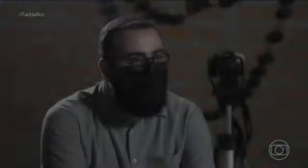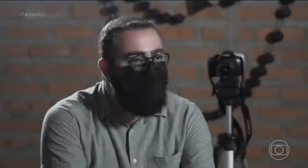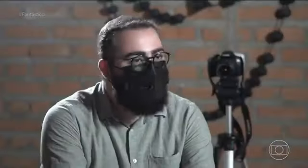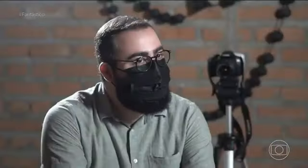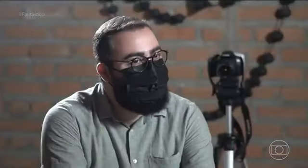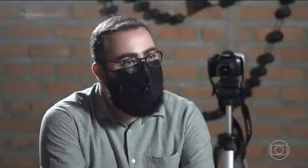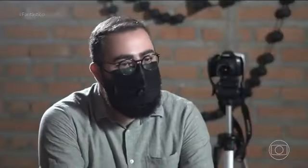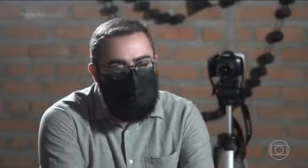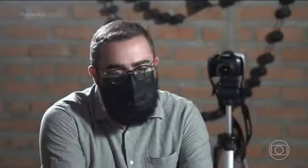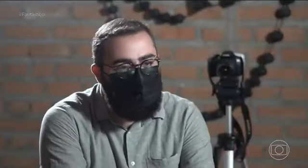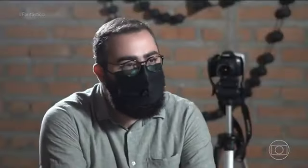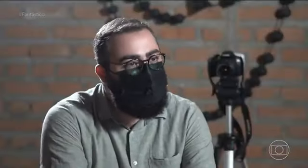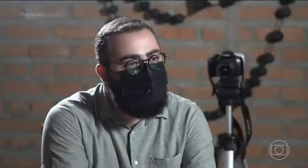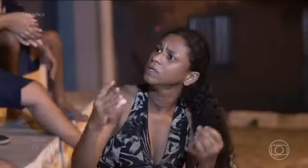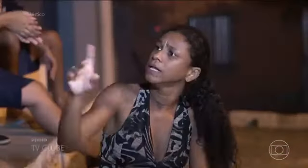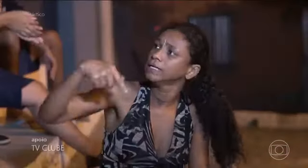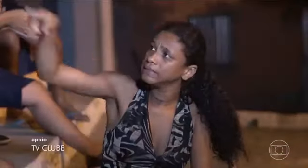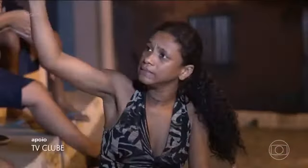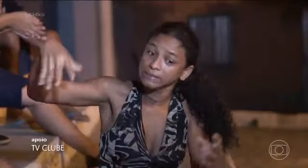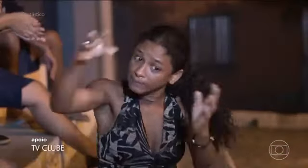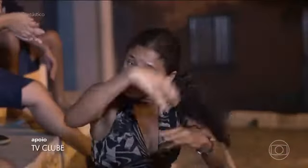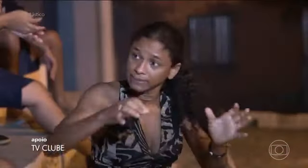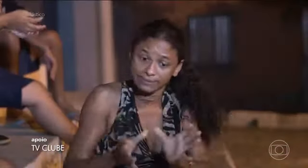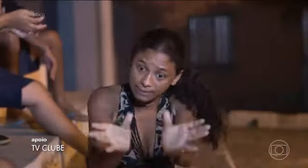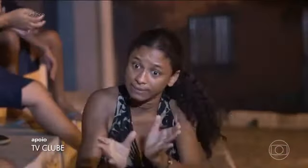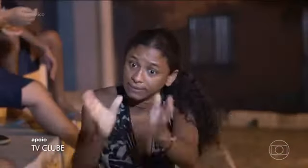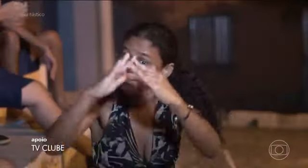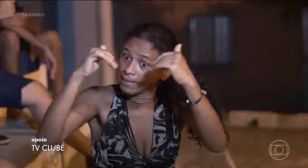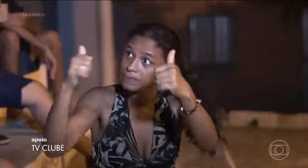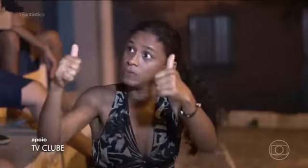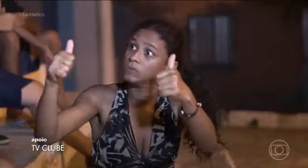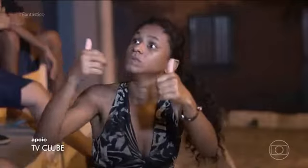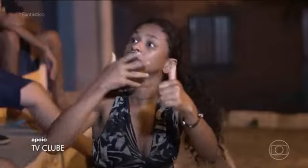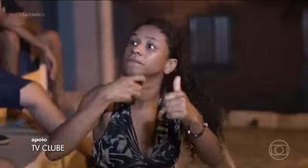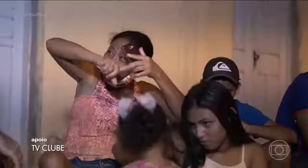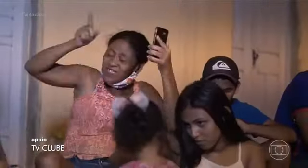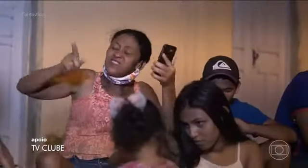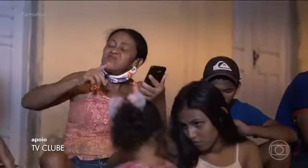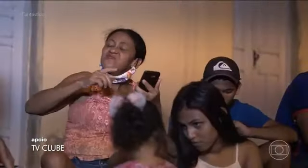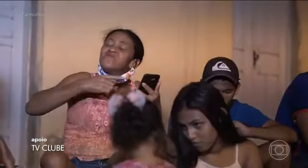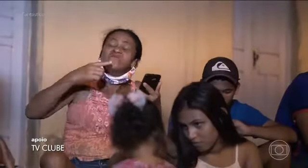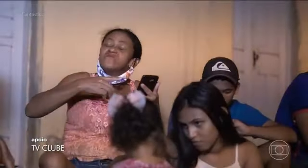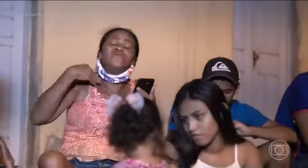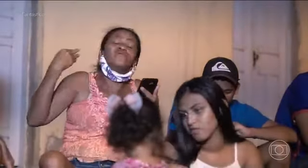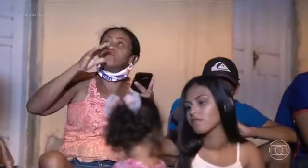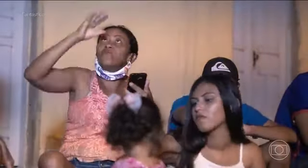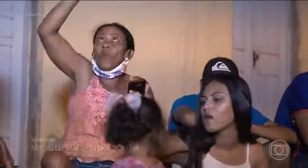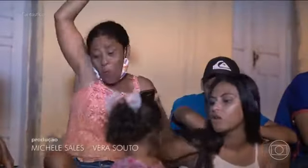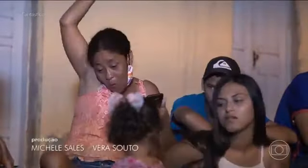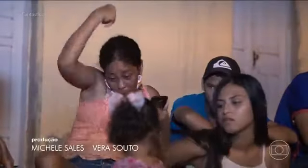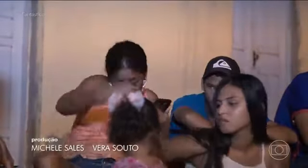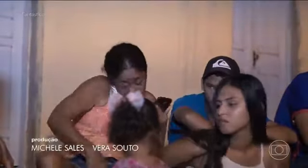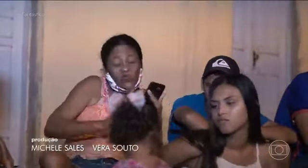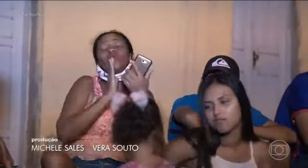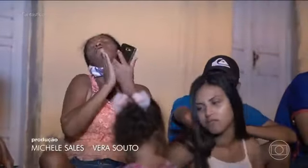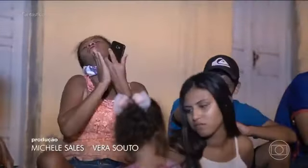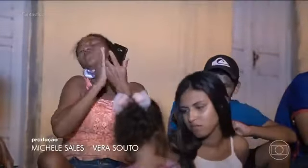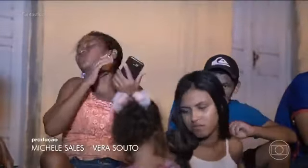algo muito importante. Nós temos uma língua nativa do Piauí. Né? E nós temos que nos movimentar em relação